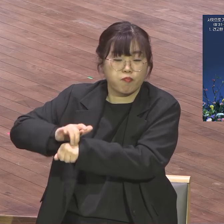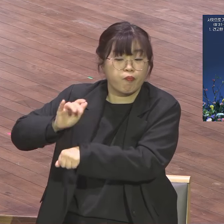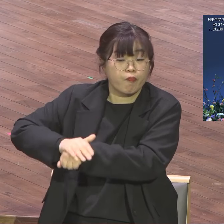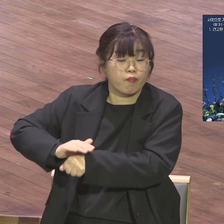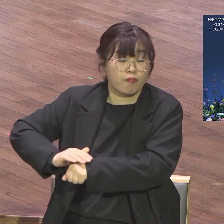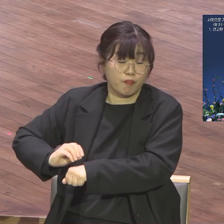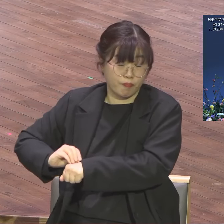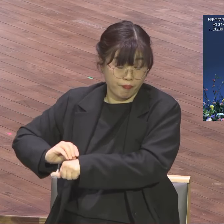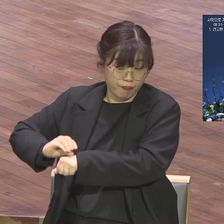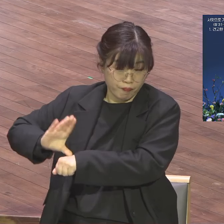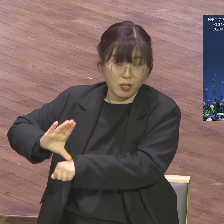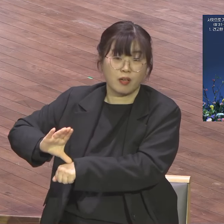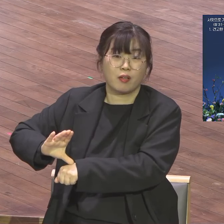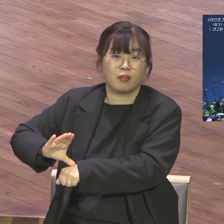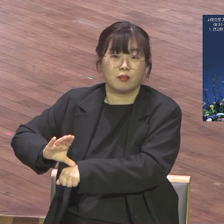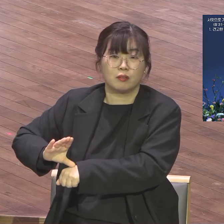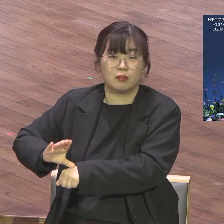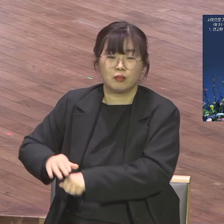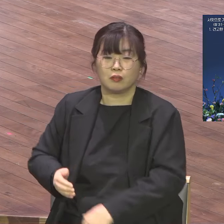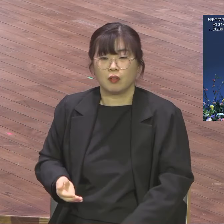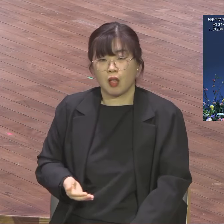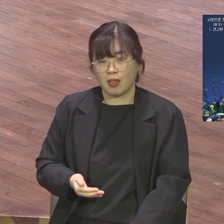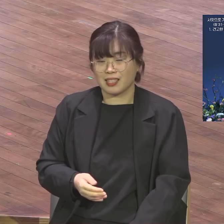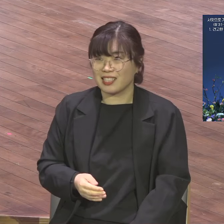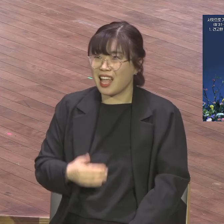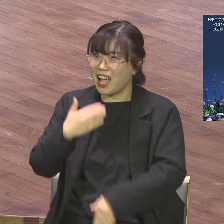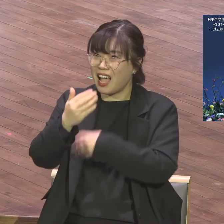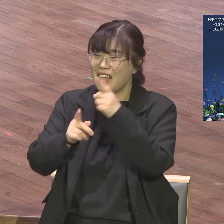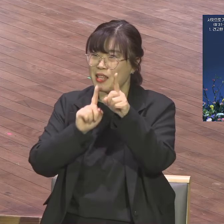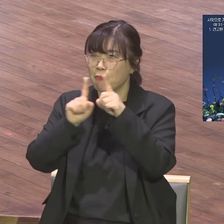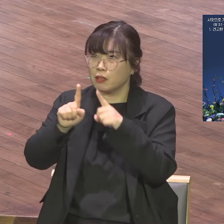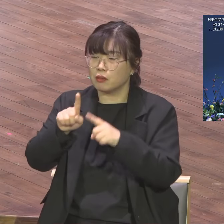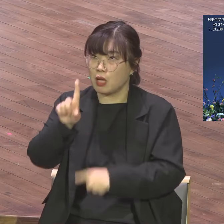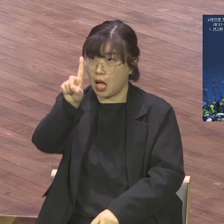무슨 머리가 좋아서 한 번 듣고 끝냅니까? 뭘 안다고?